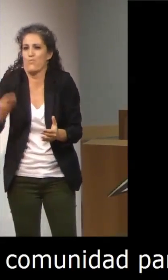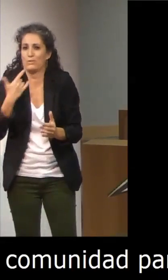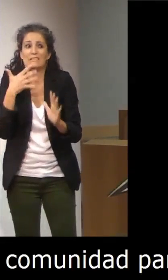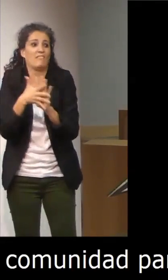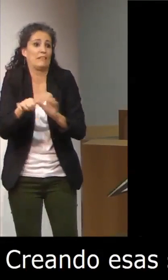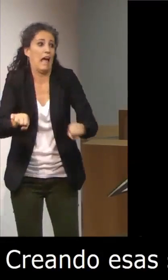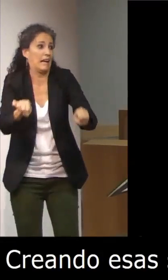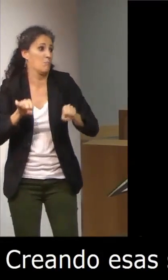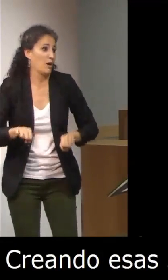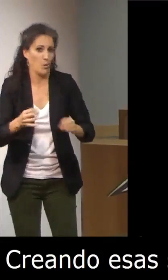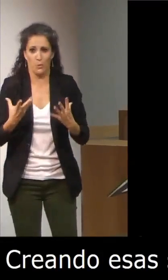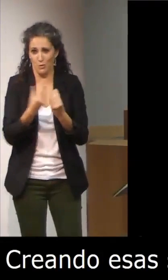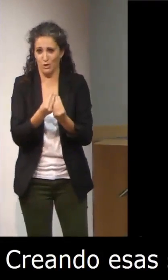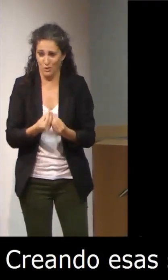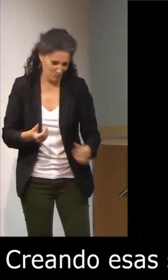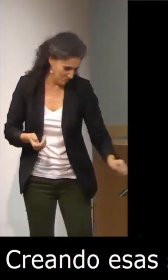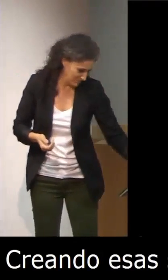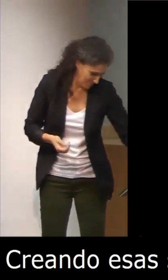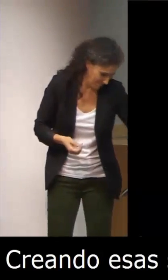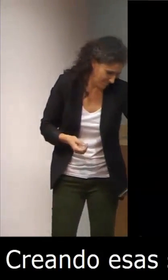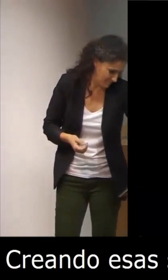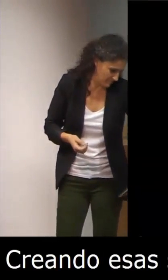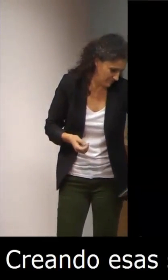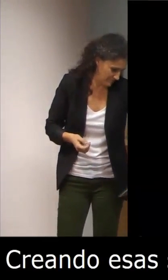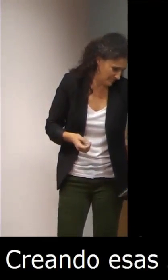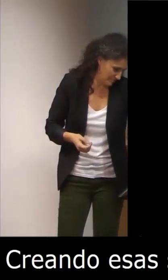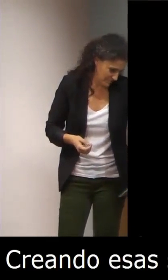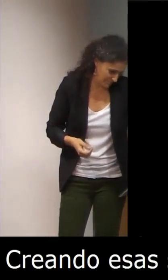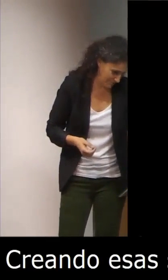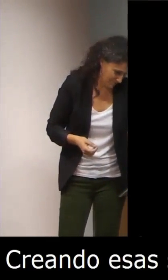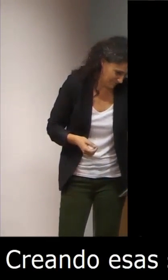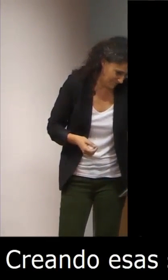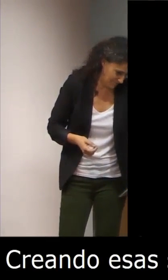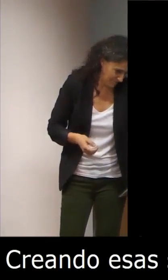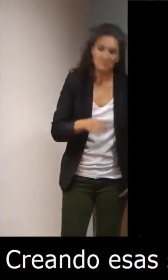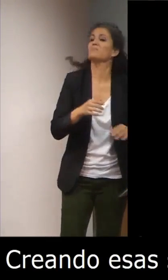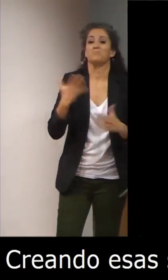usuaria y la administración Es decir remando todos juntos